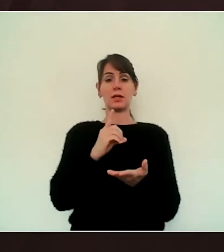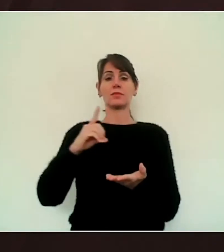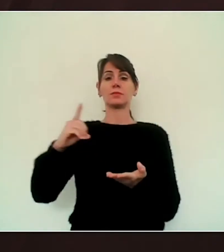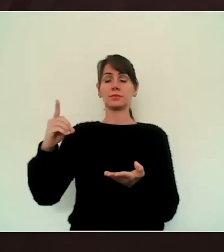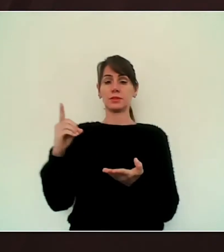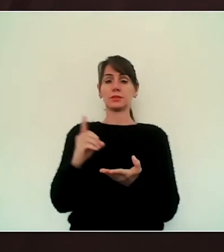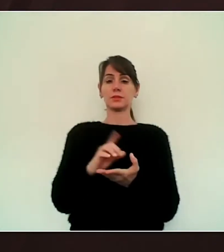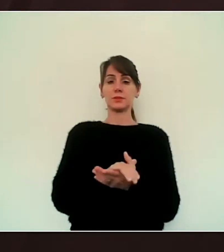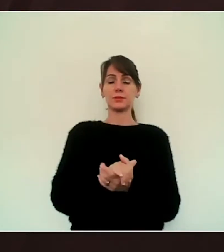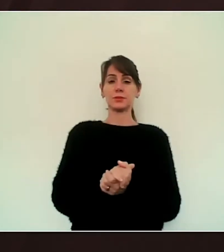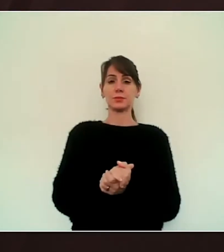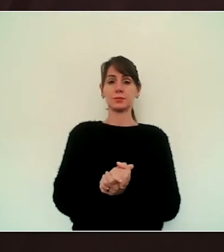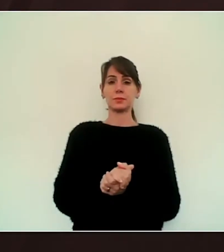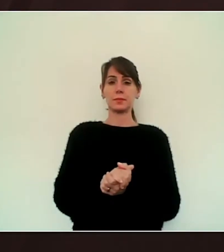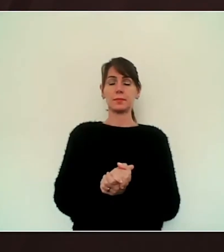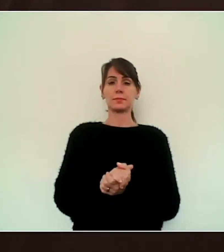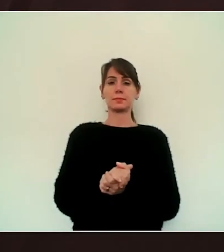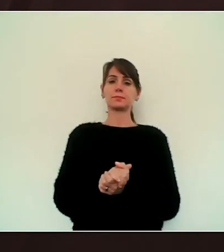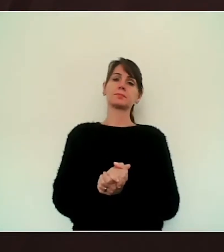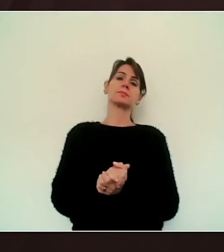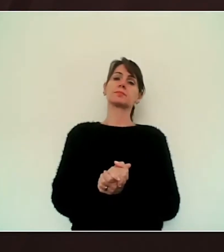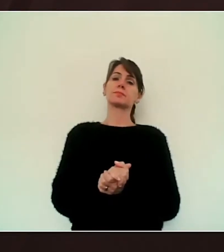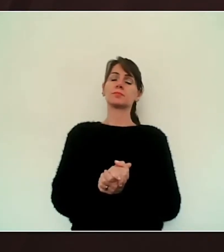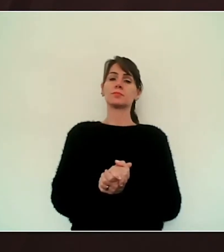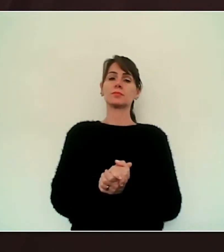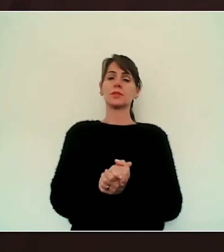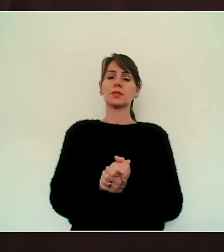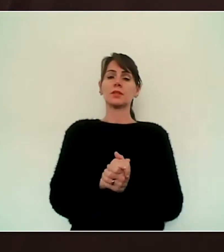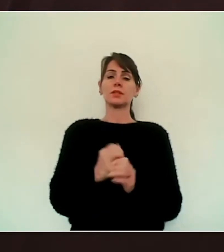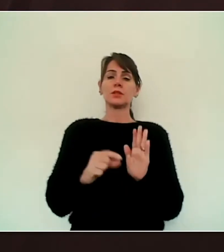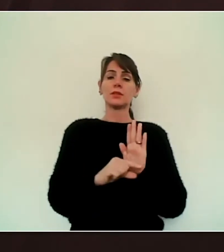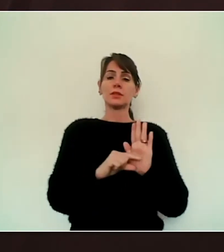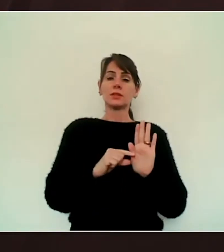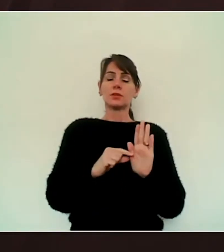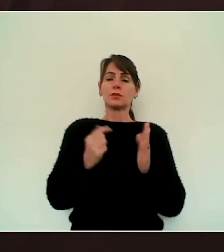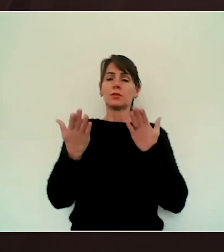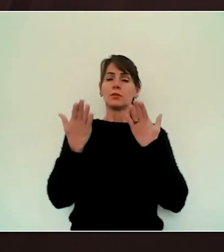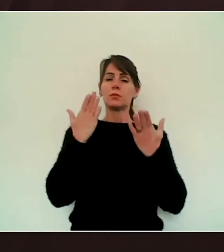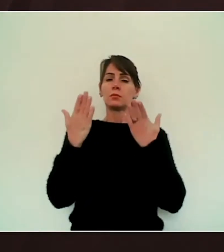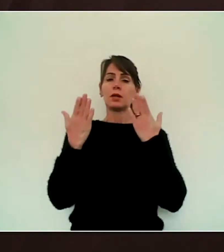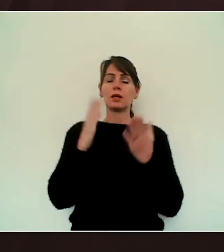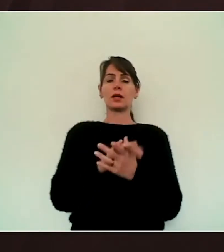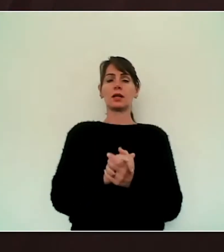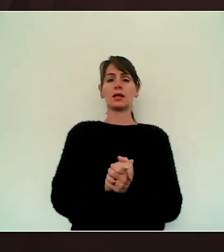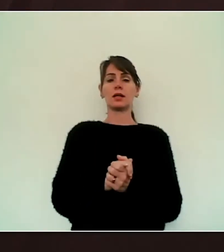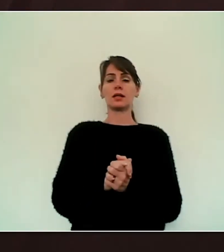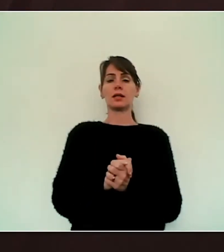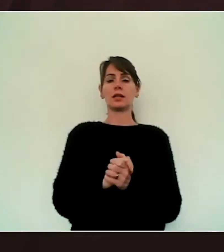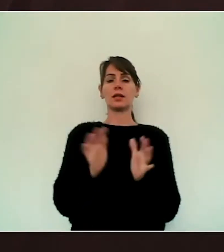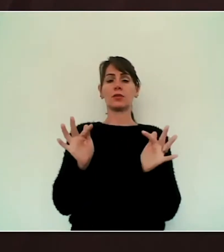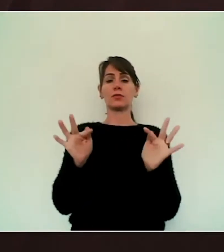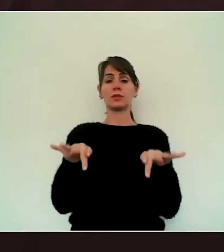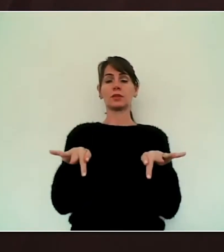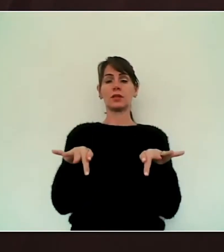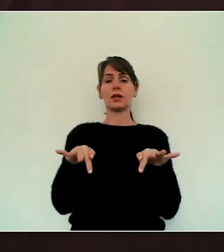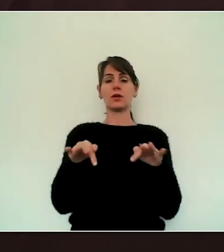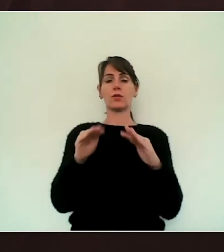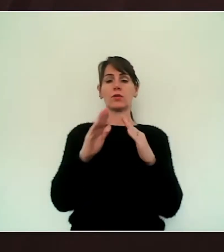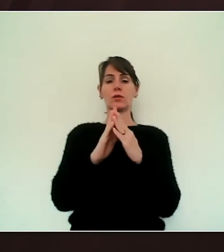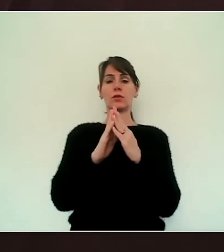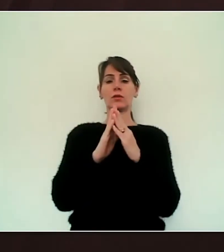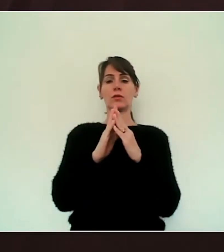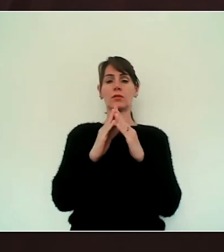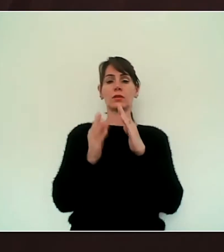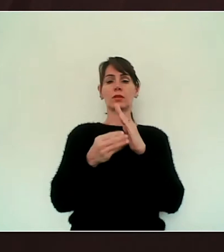Irmãos, esse versículo é muito semelhante ao final de cada igreja de Apocalipse